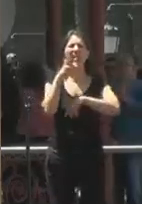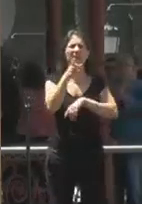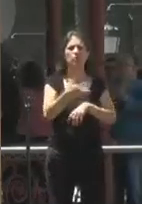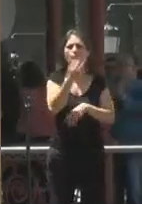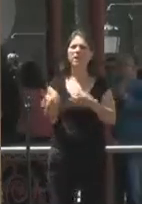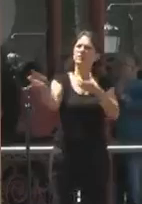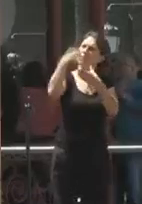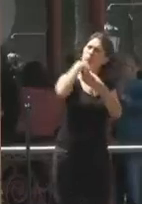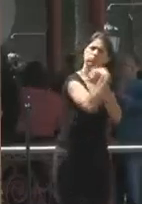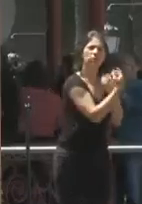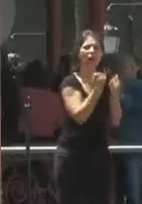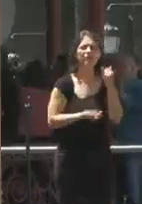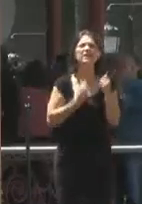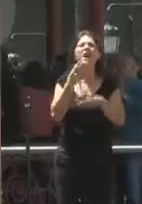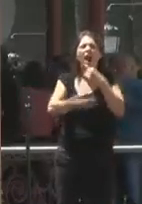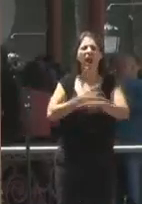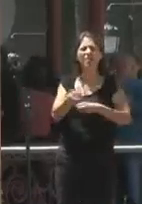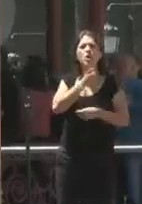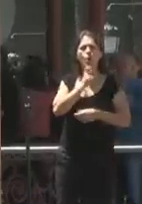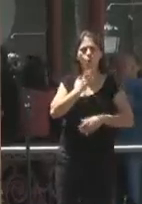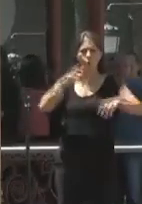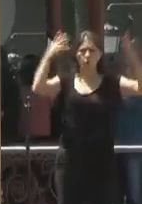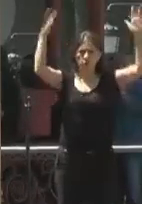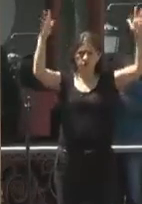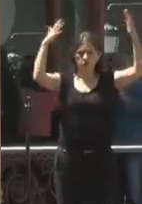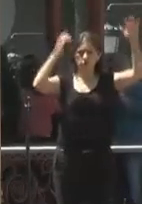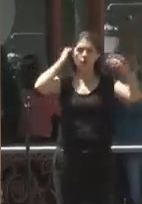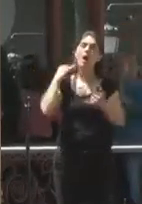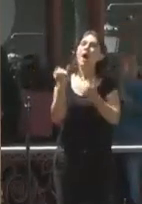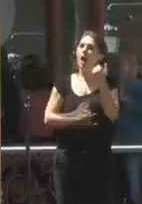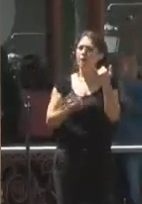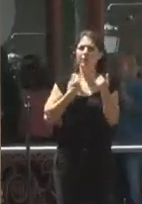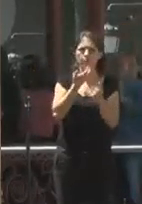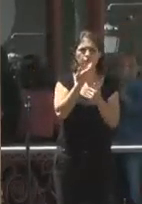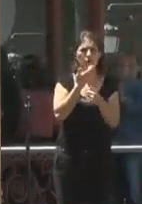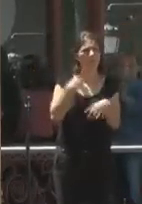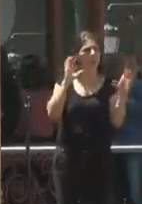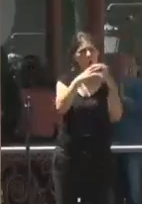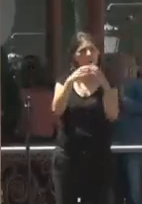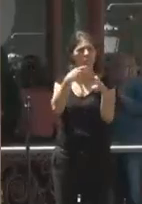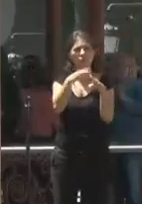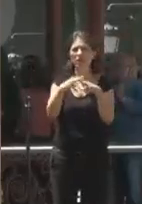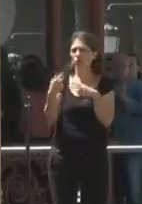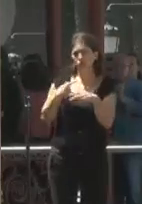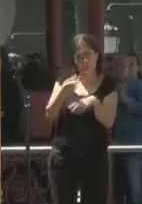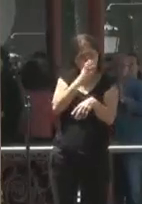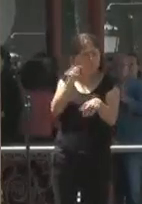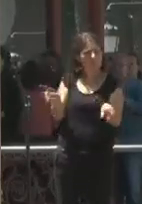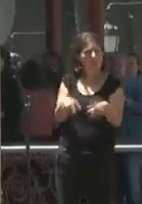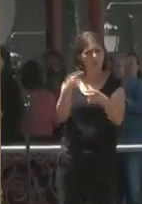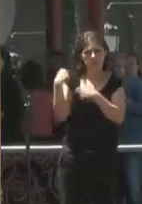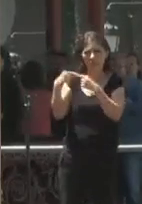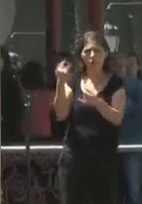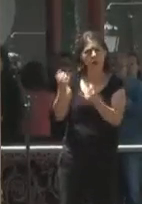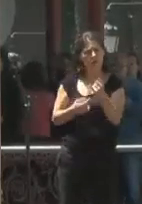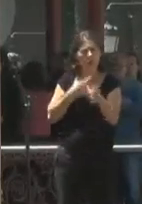hace también profundamente con todos los que vienen de votar a los partidos políticos tradicionales. Y por tanto